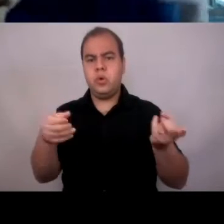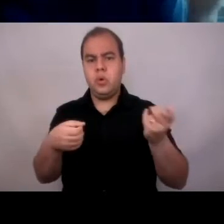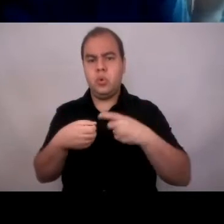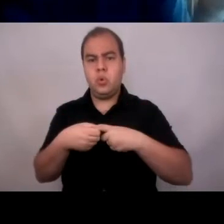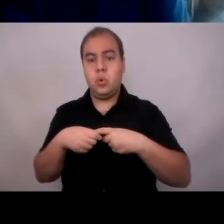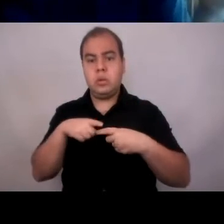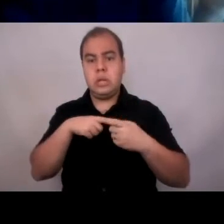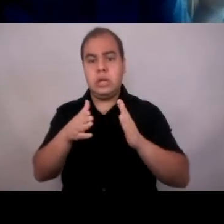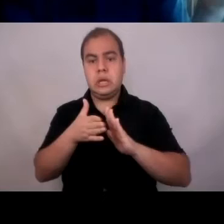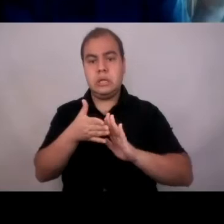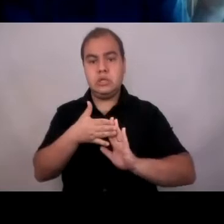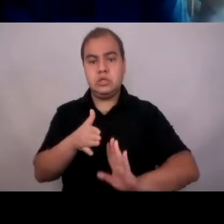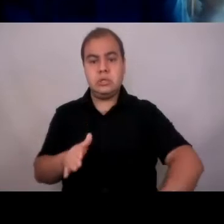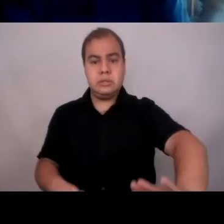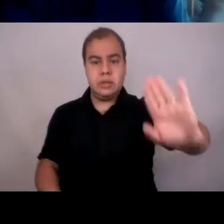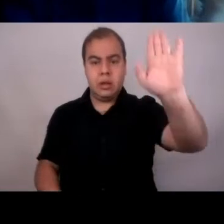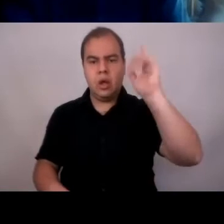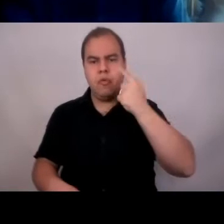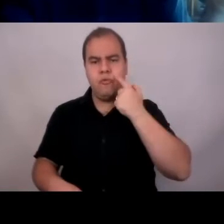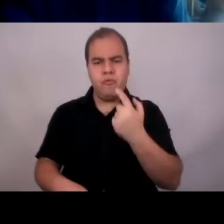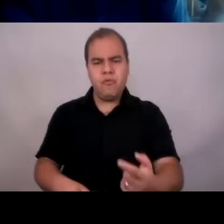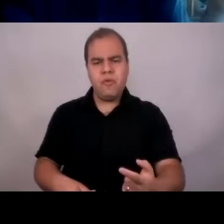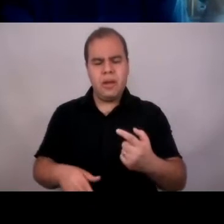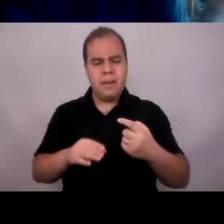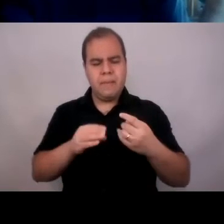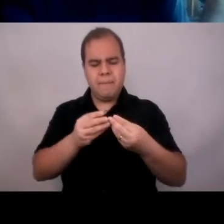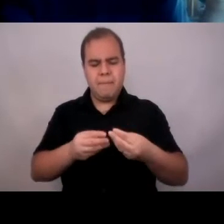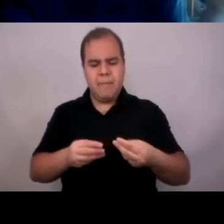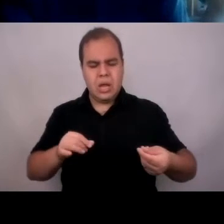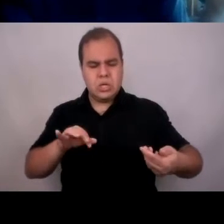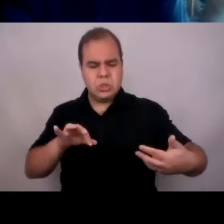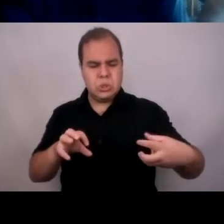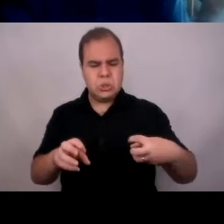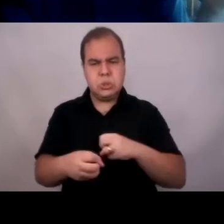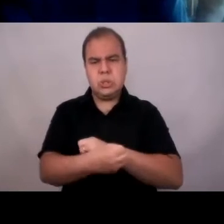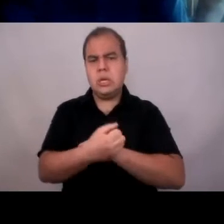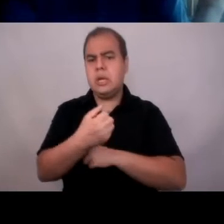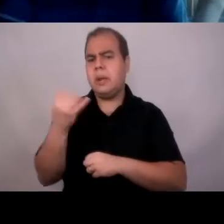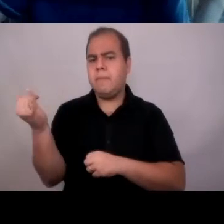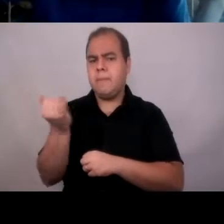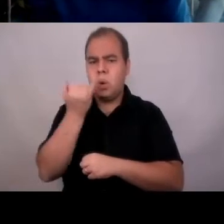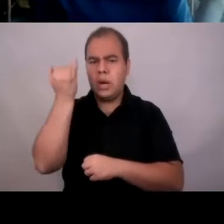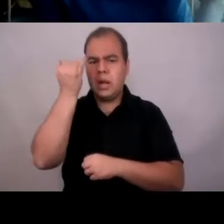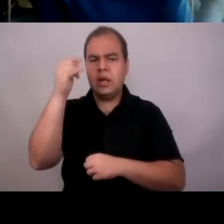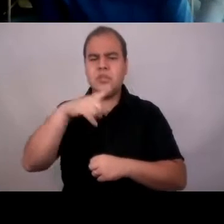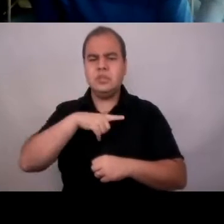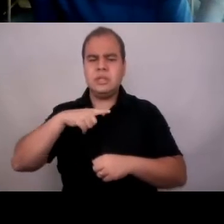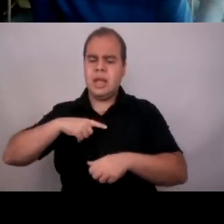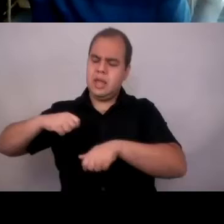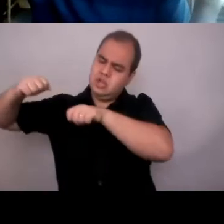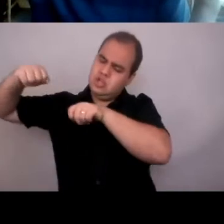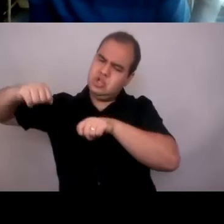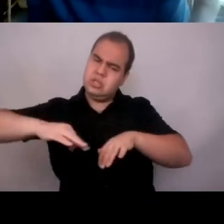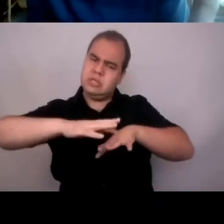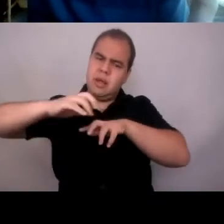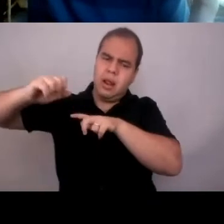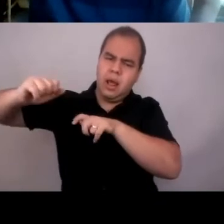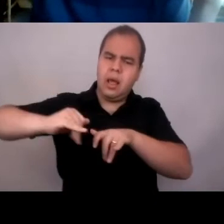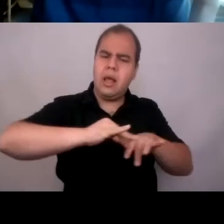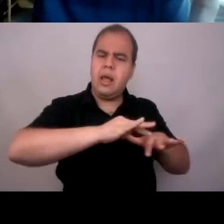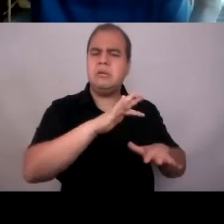destacado, quando a gente está falando de barragens de importância, imagina, uma barragem de hidrelétrica é calculada para 10 mil anos, quer